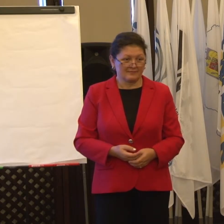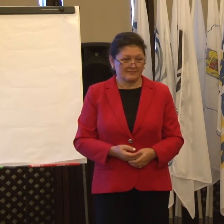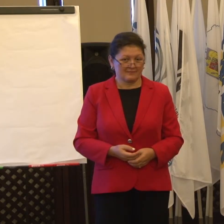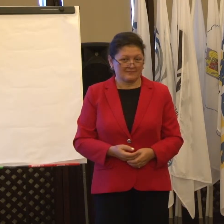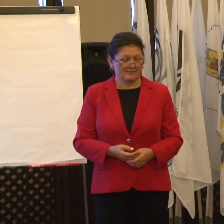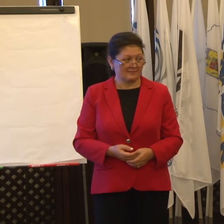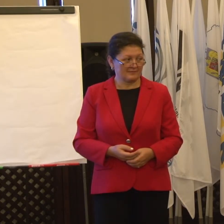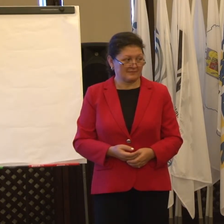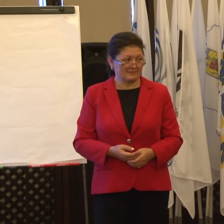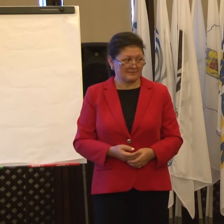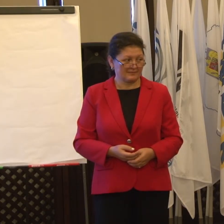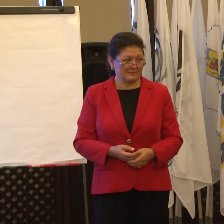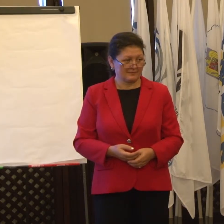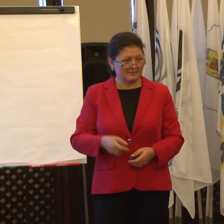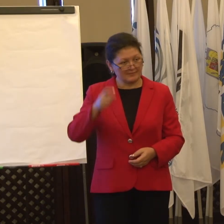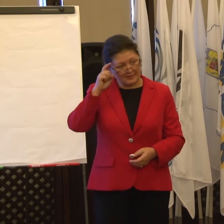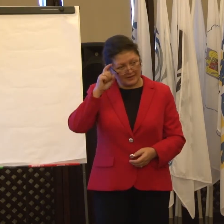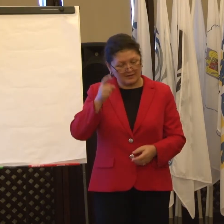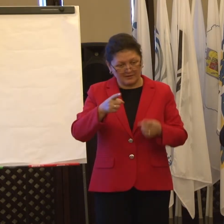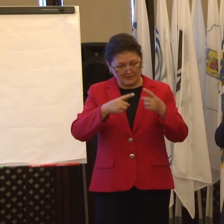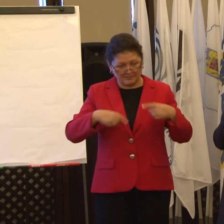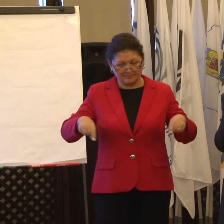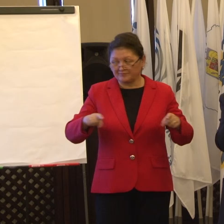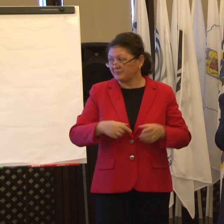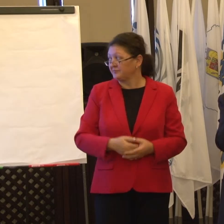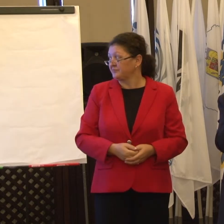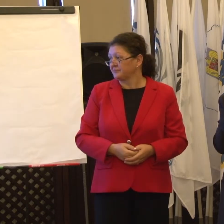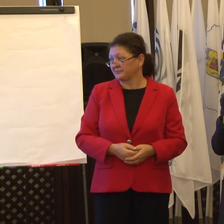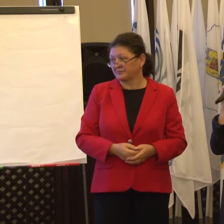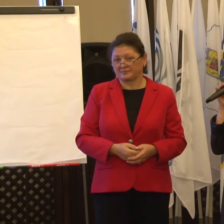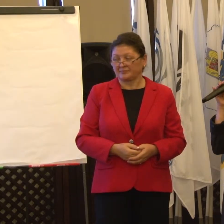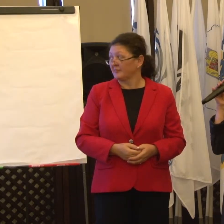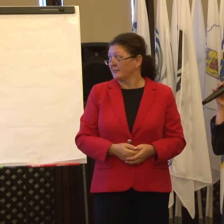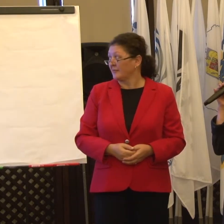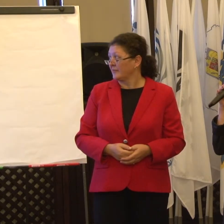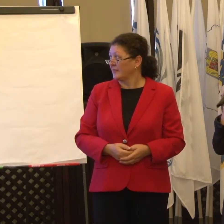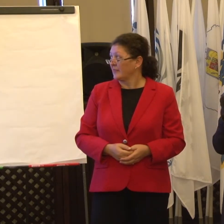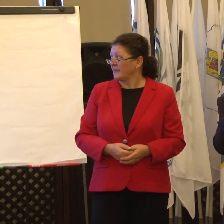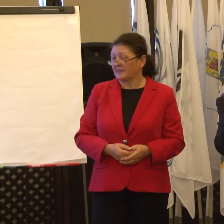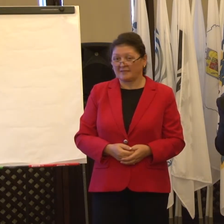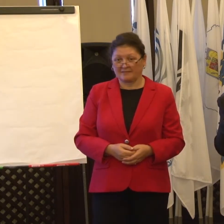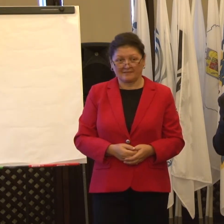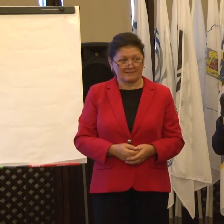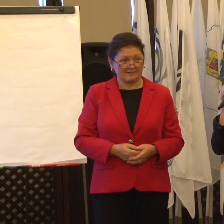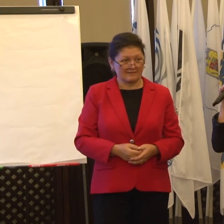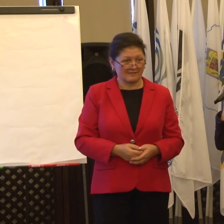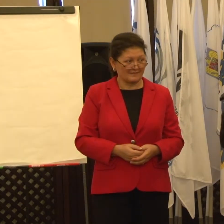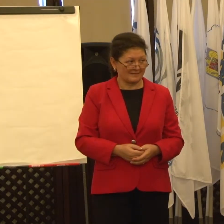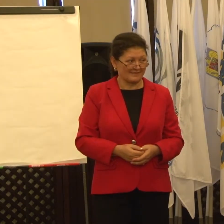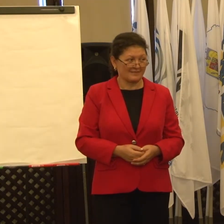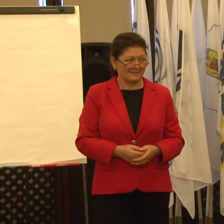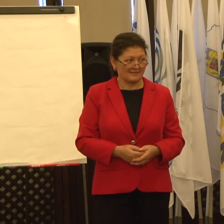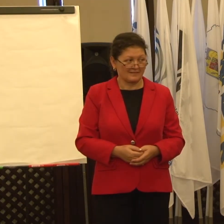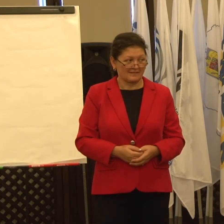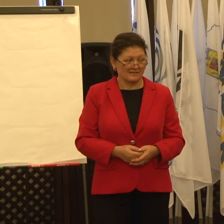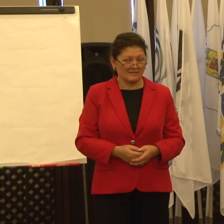întreține. Și credem noi că materialul pe care ar fi trebuit să-l puteți vedea sau în ceea ce aveți în